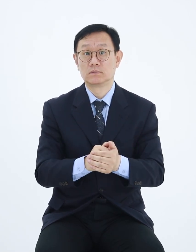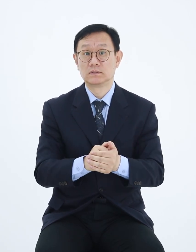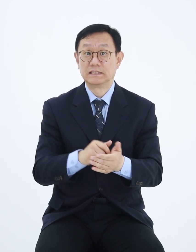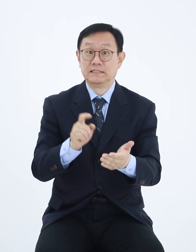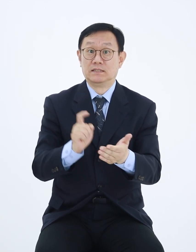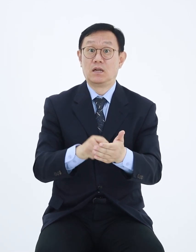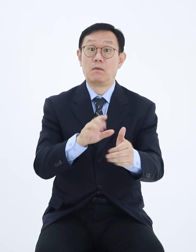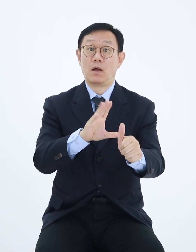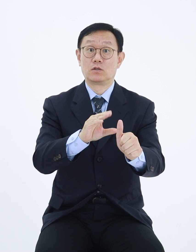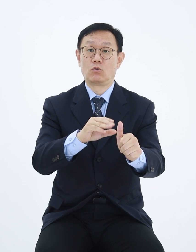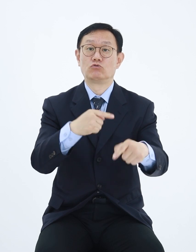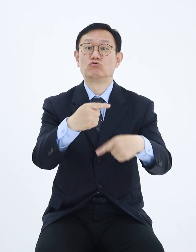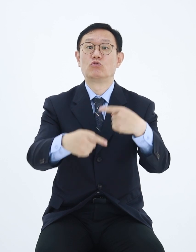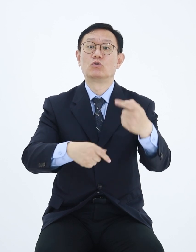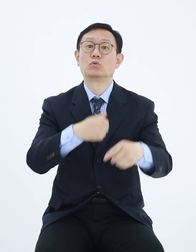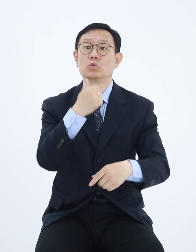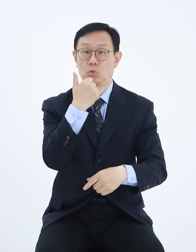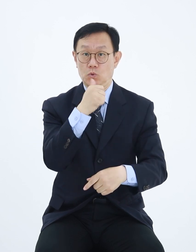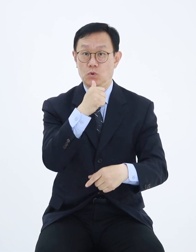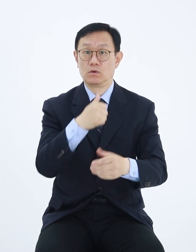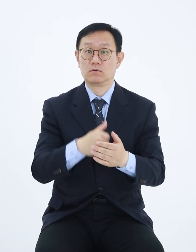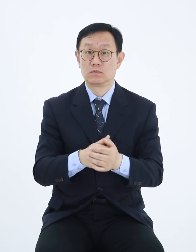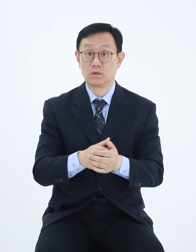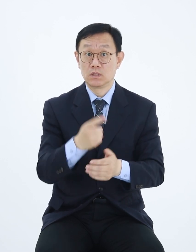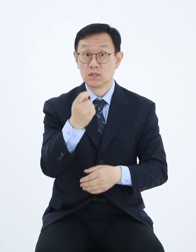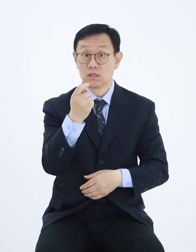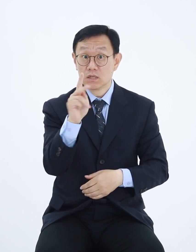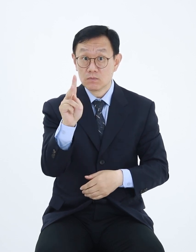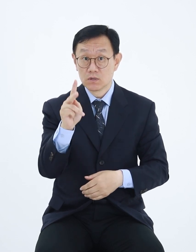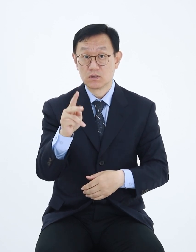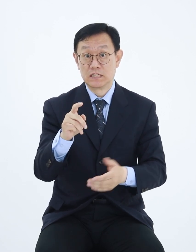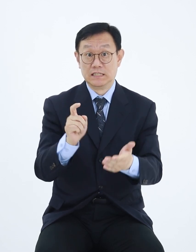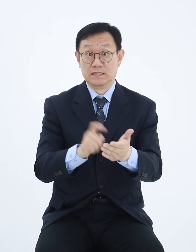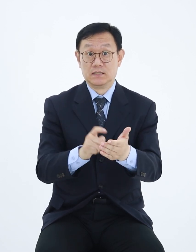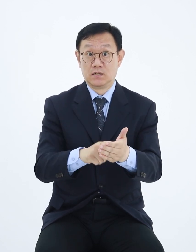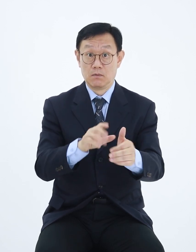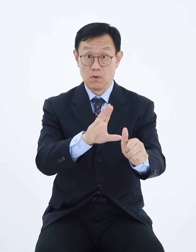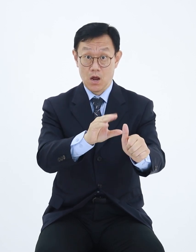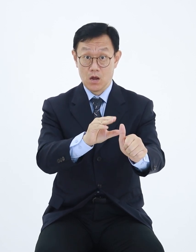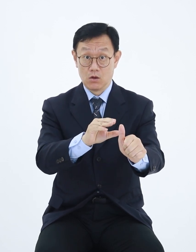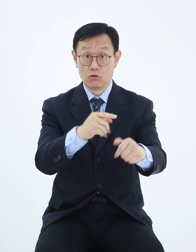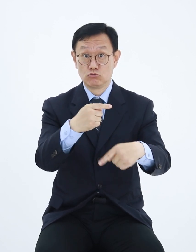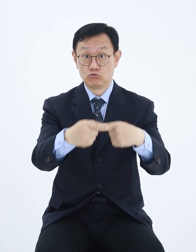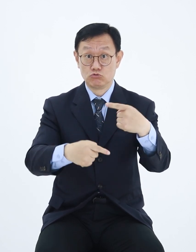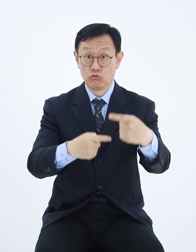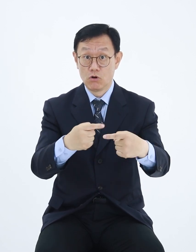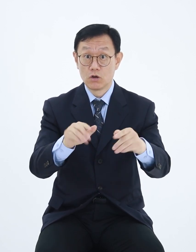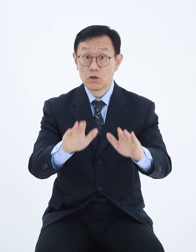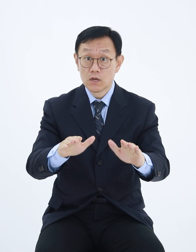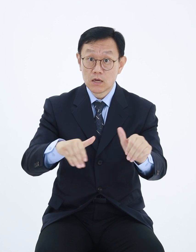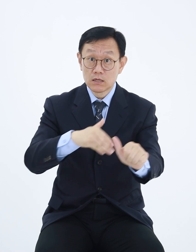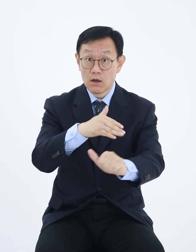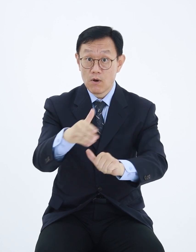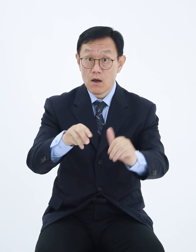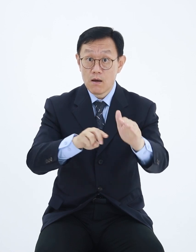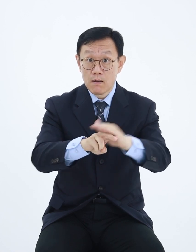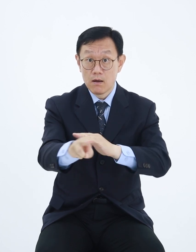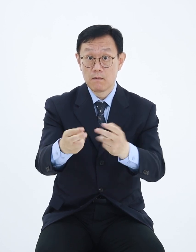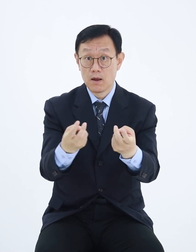재난방송의 수어 통역입니다. 텔레비전에서 재난방송을 하며 수어로 현재 상황과 대피 방법 등 자세한